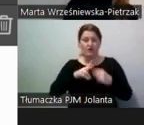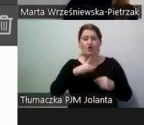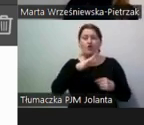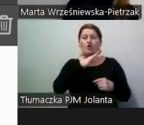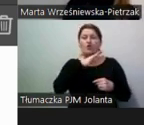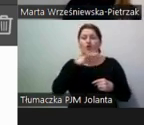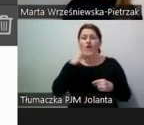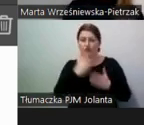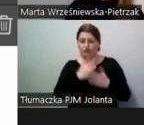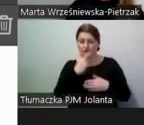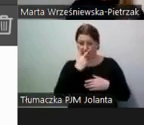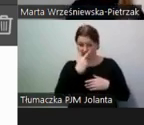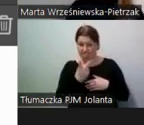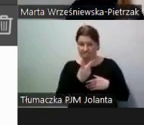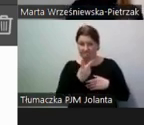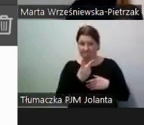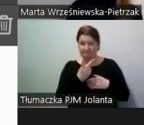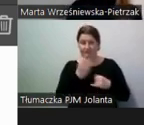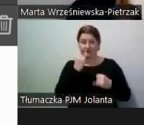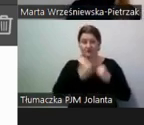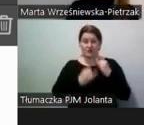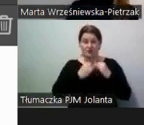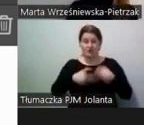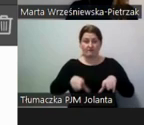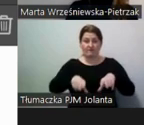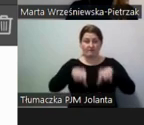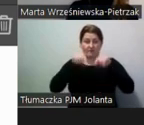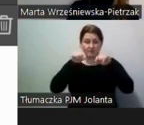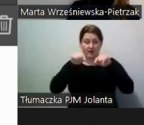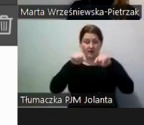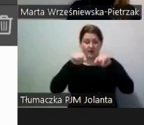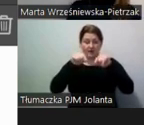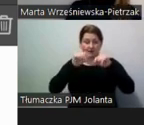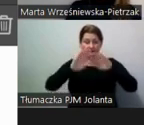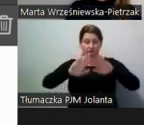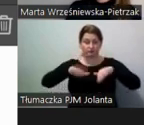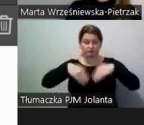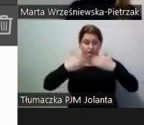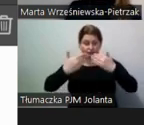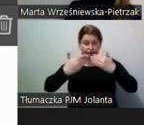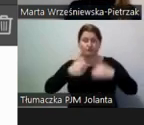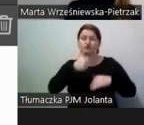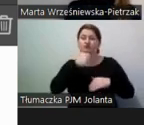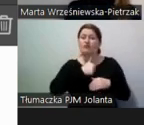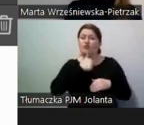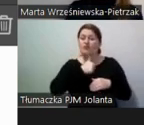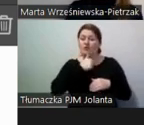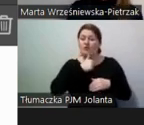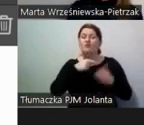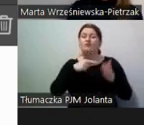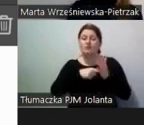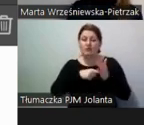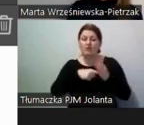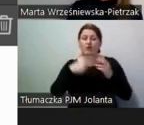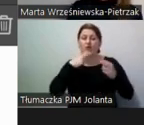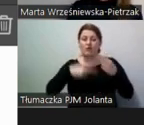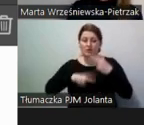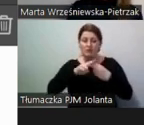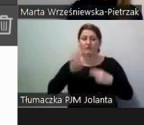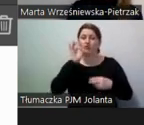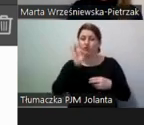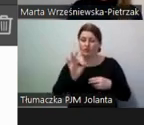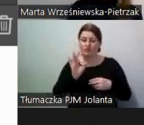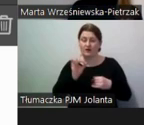już widzi, że jeśli wybrana odpowiedź wyświetla się na zielono, to jest to odpowiedź